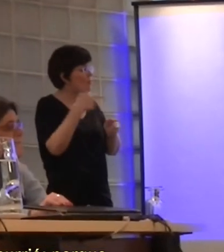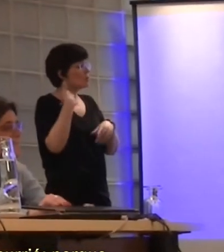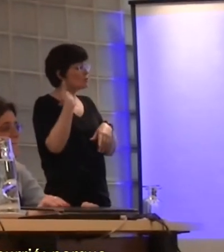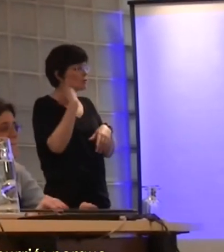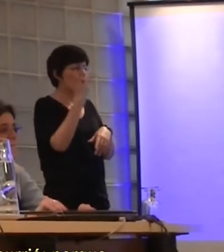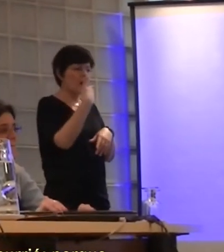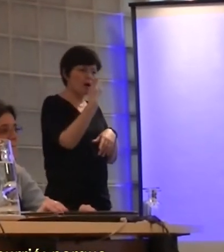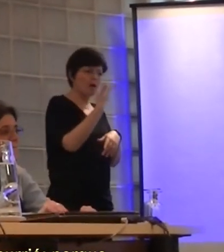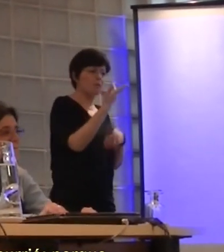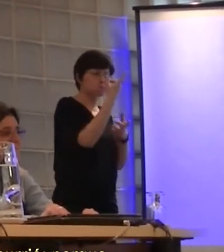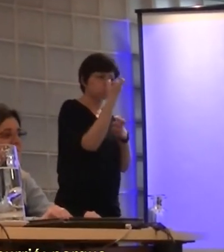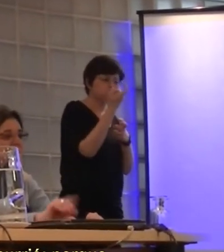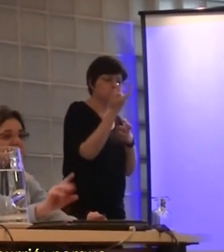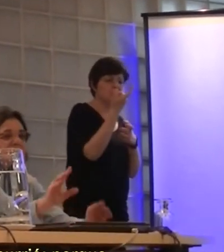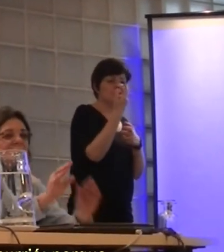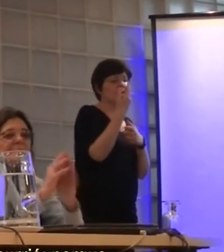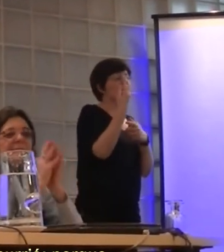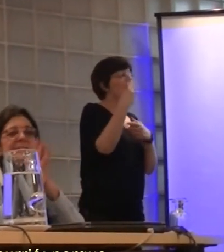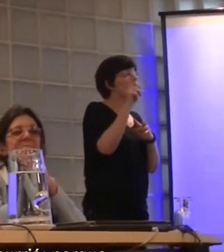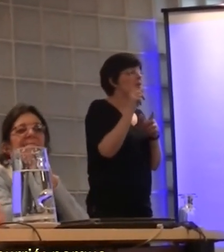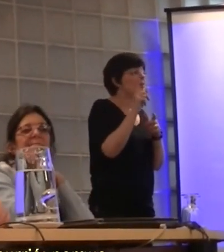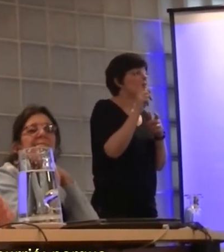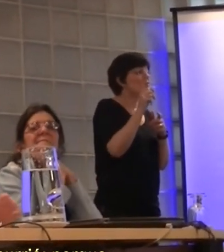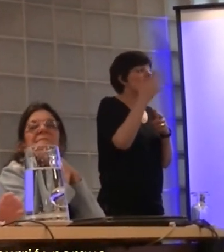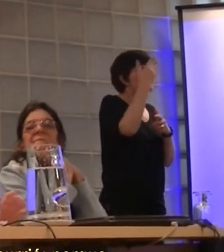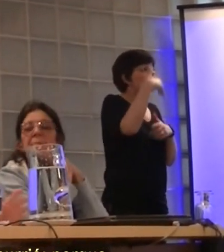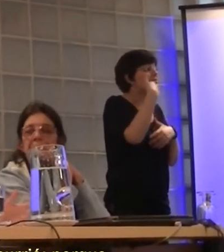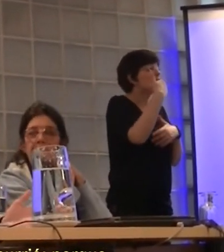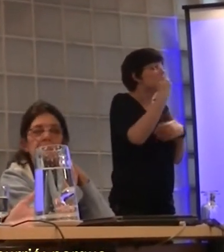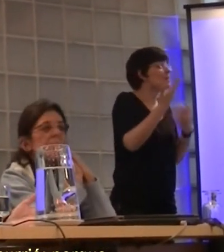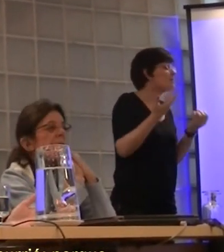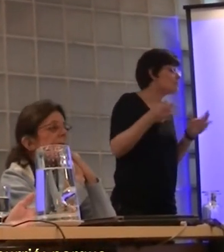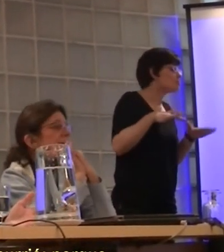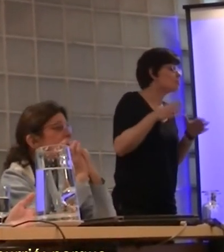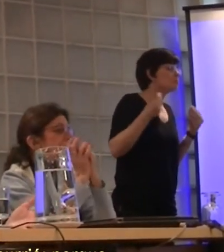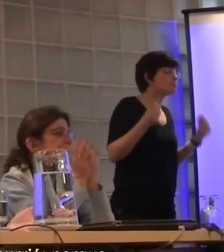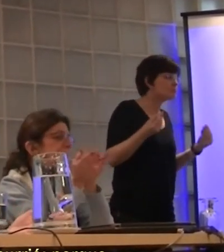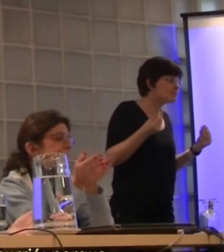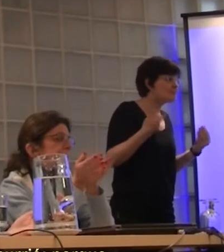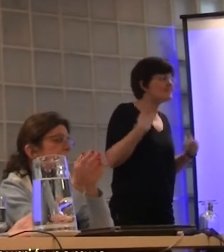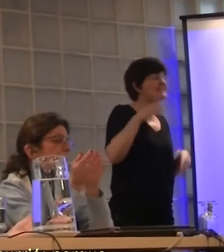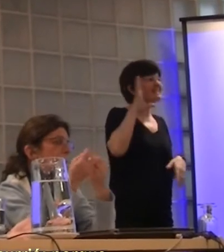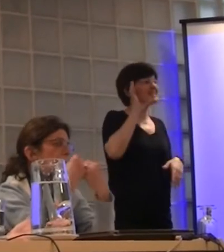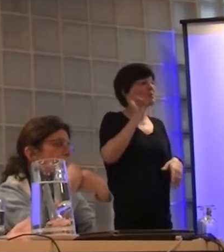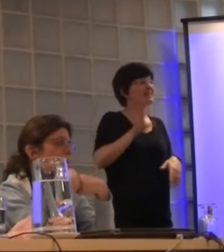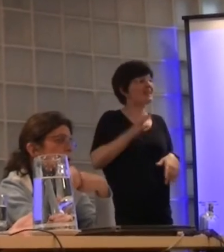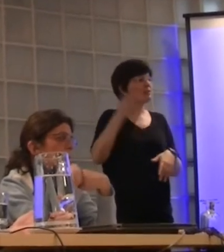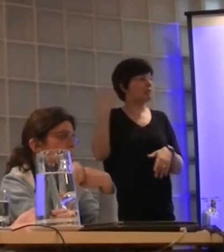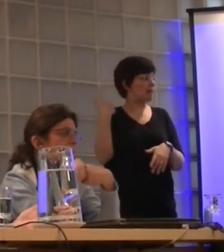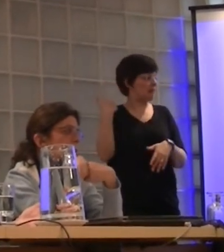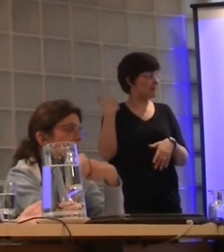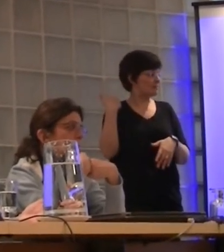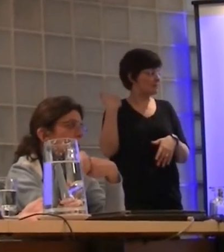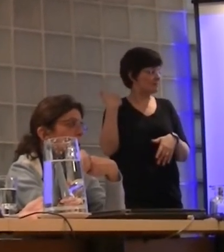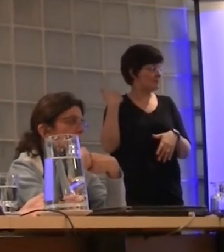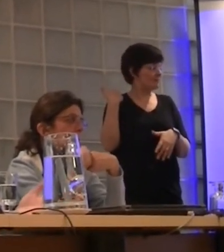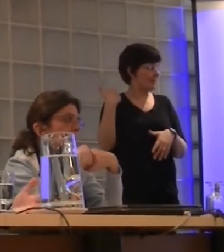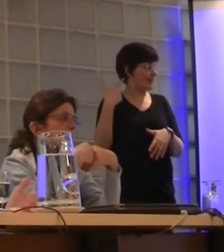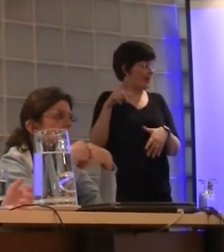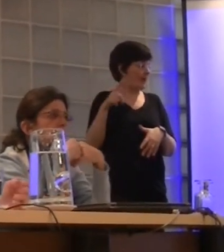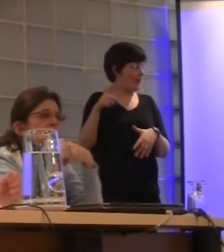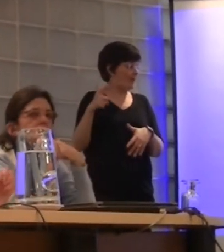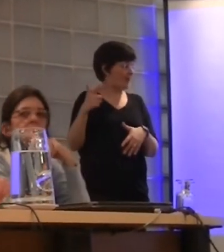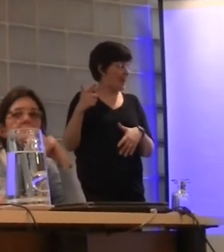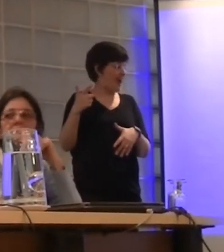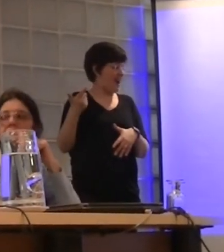pero a su vez no sabemos qué ocurrió, porque hace 50 años no existían